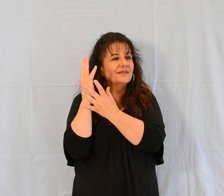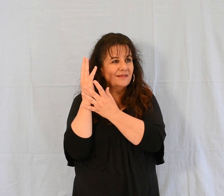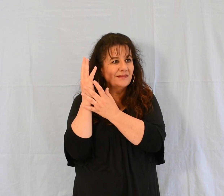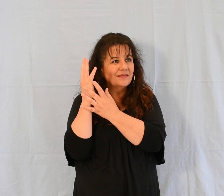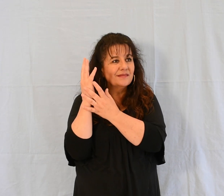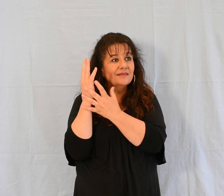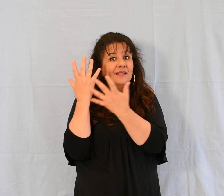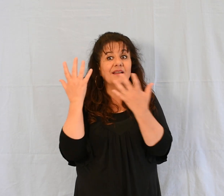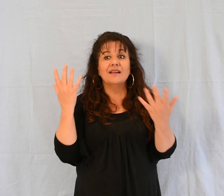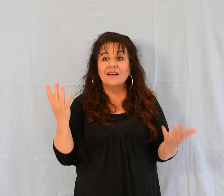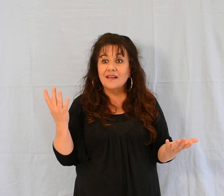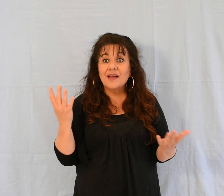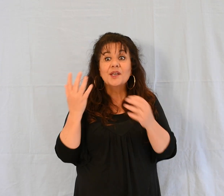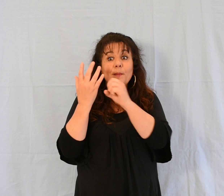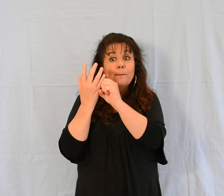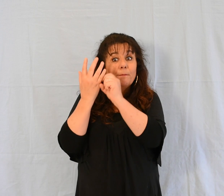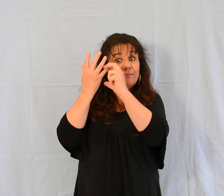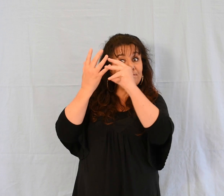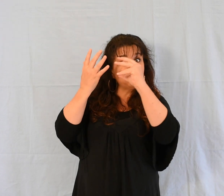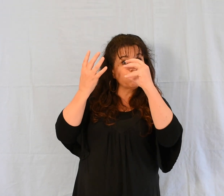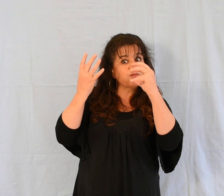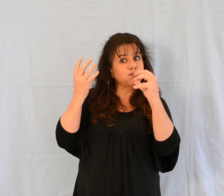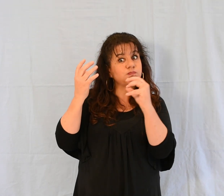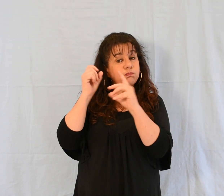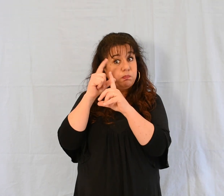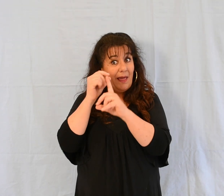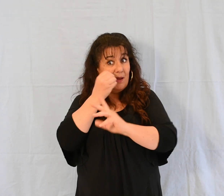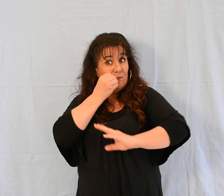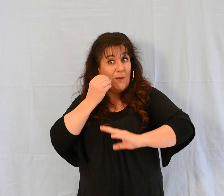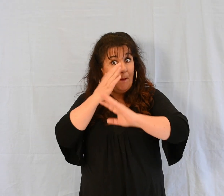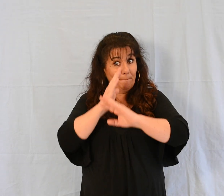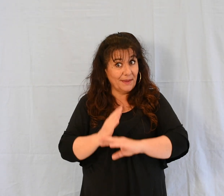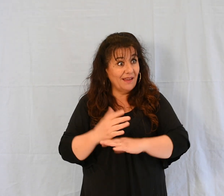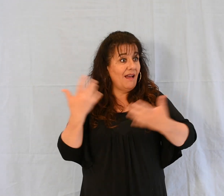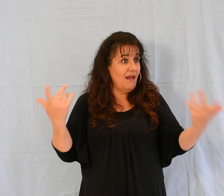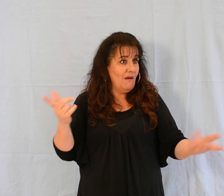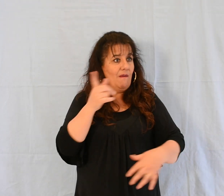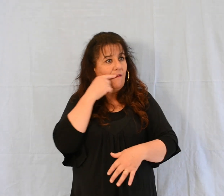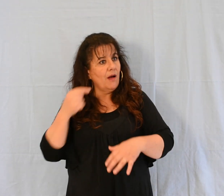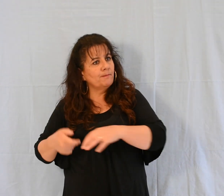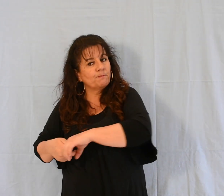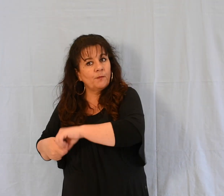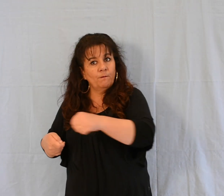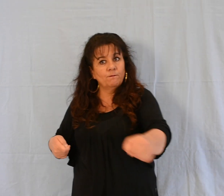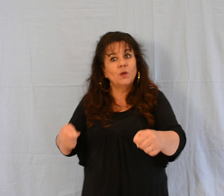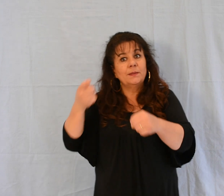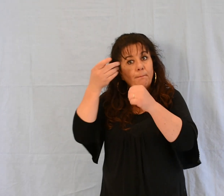Et dès que le blé est mûr, il y met la faucille, puisque le temps de la moisson est